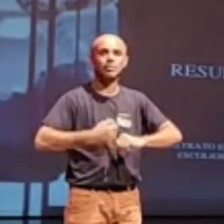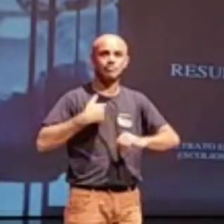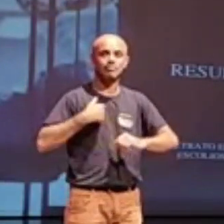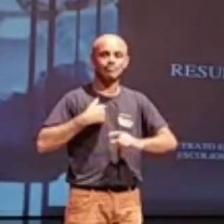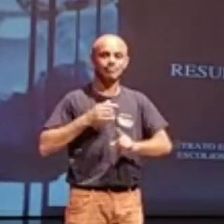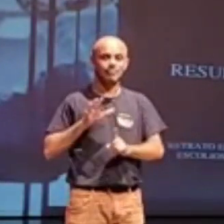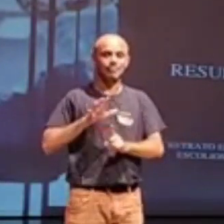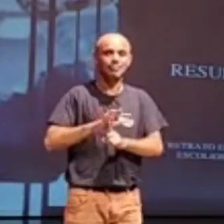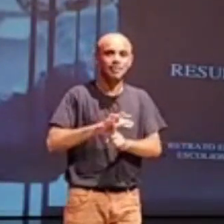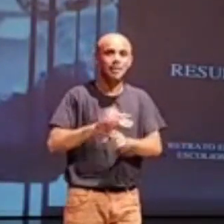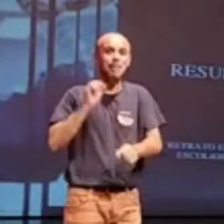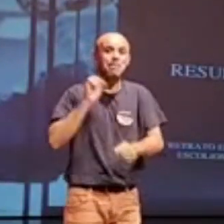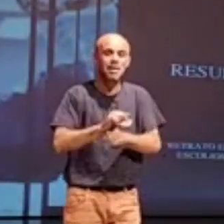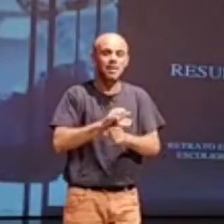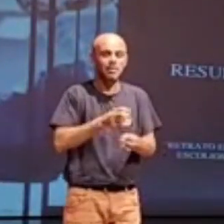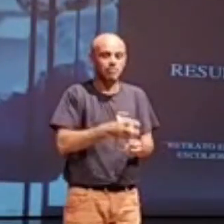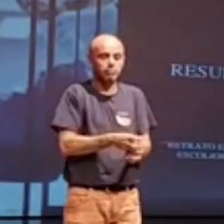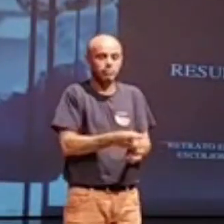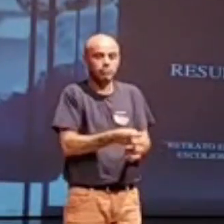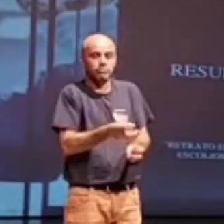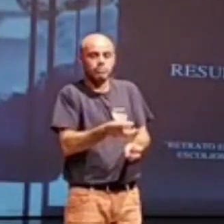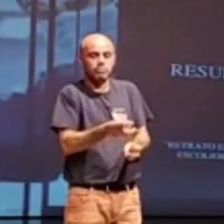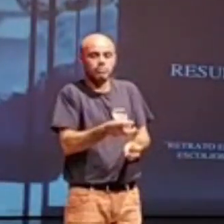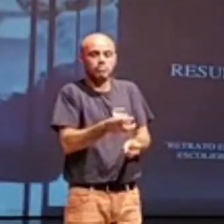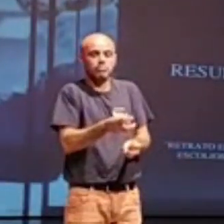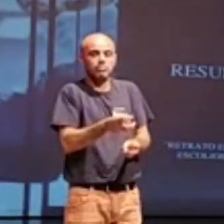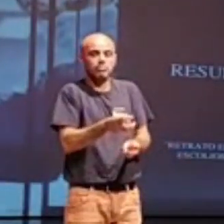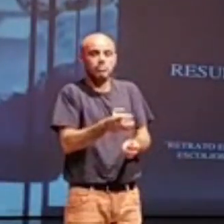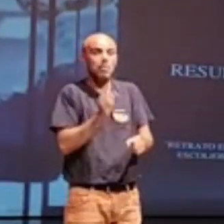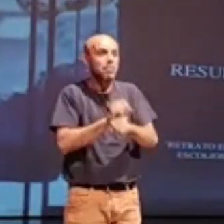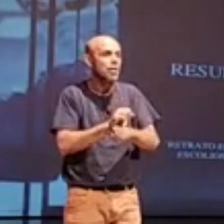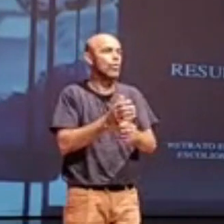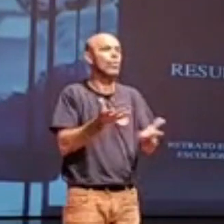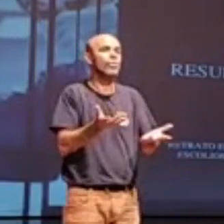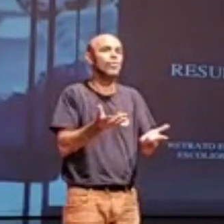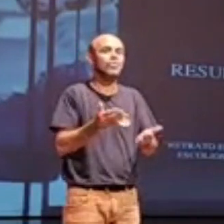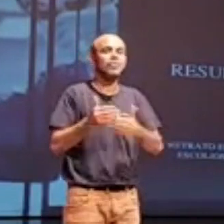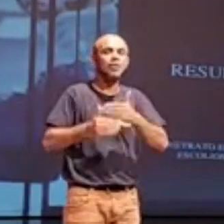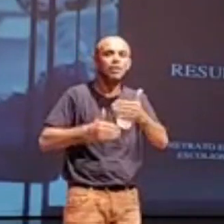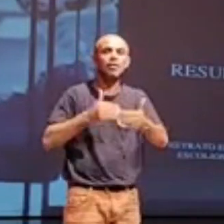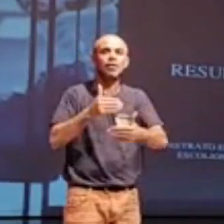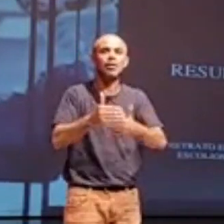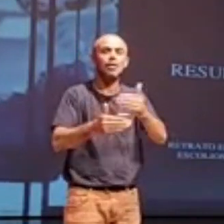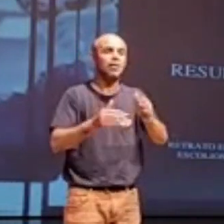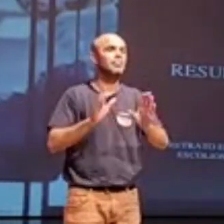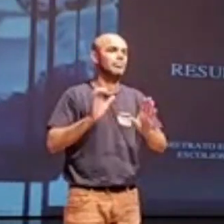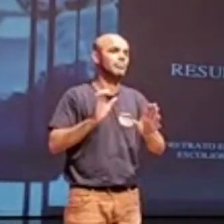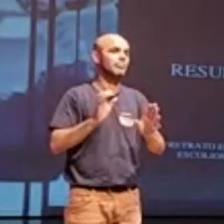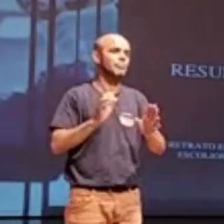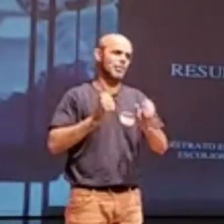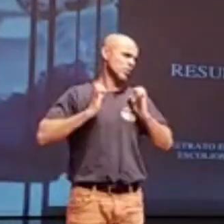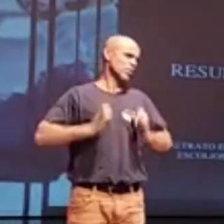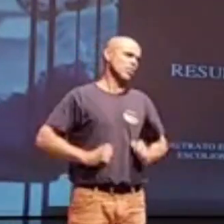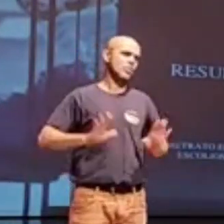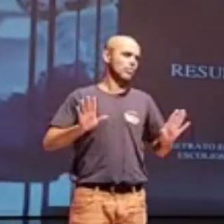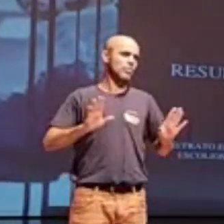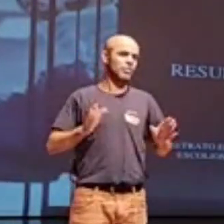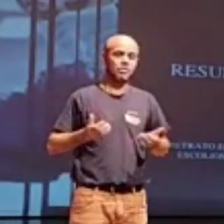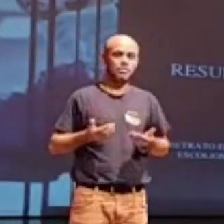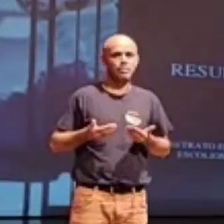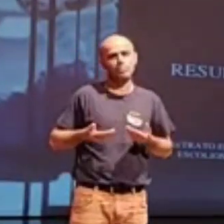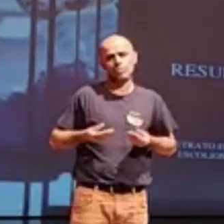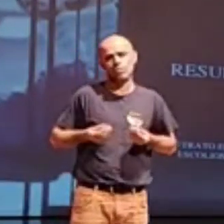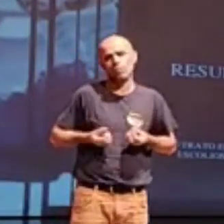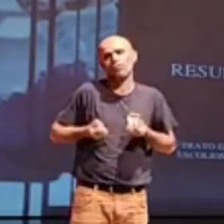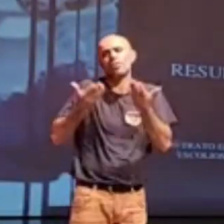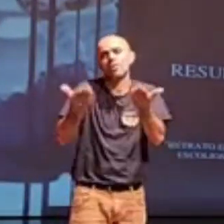que parava o crescimento da curva. Então se parou. Então, desde esse trabalho, é antiético você não oferecer esse